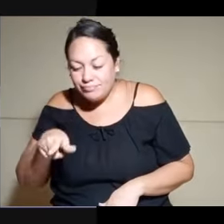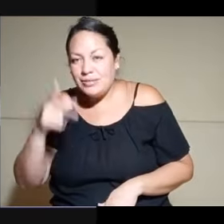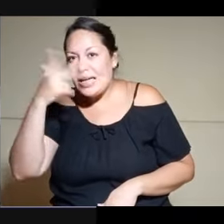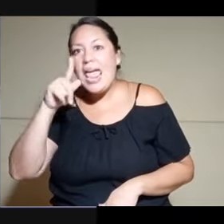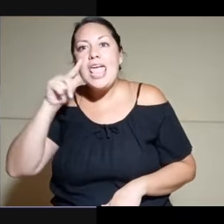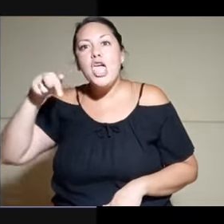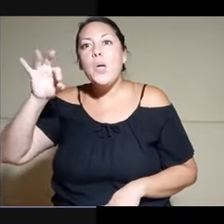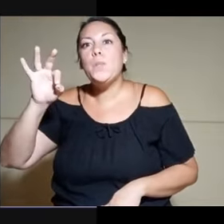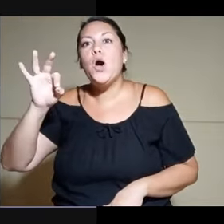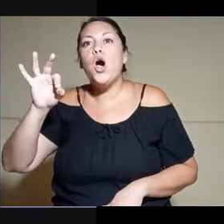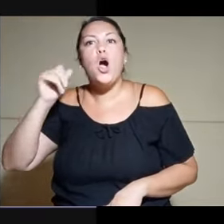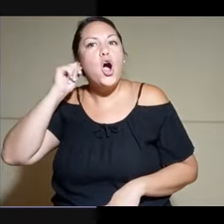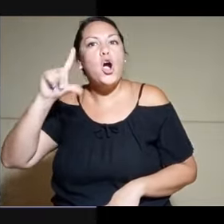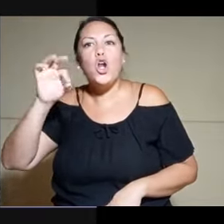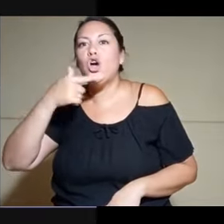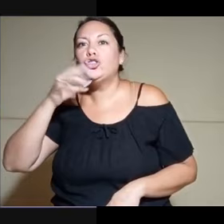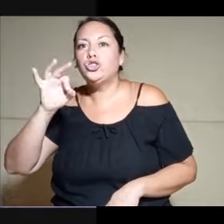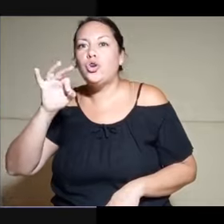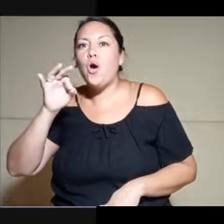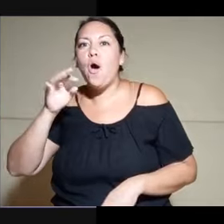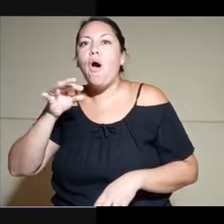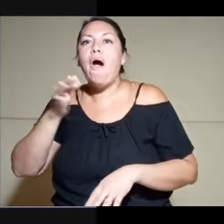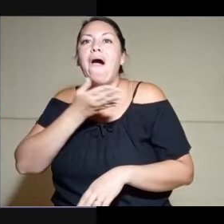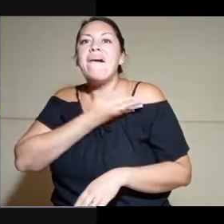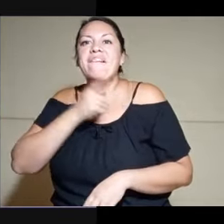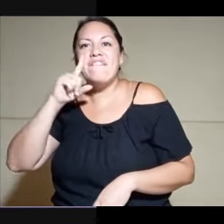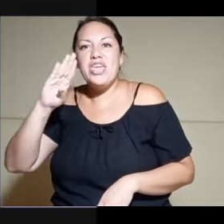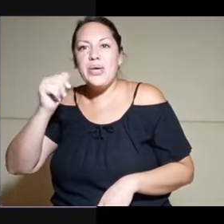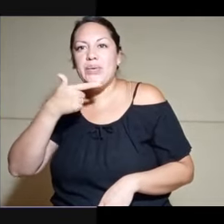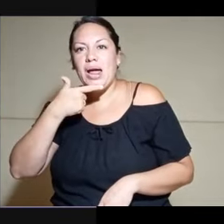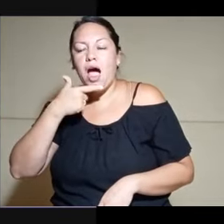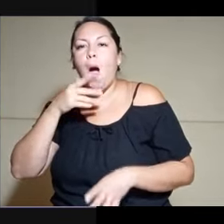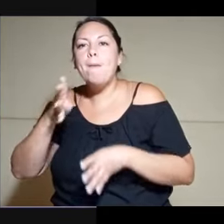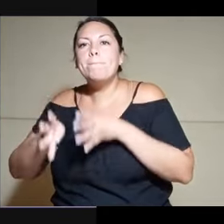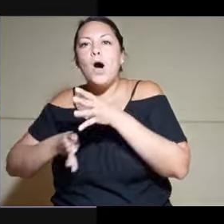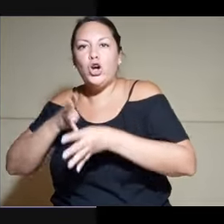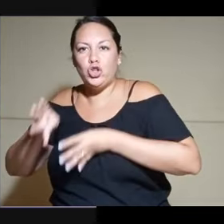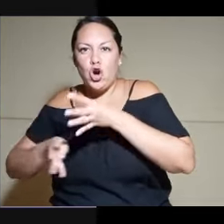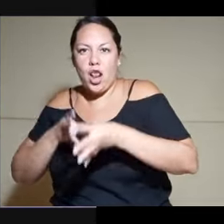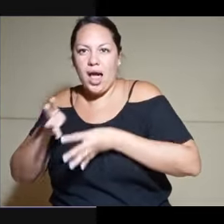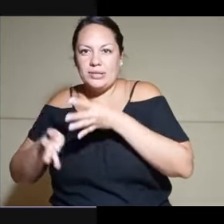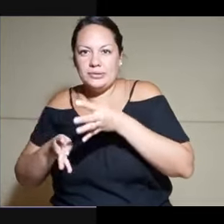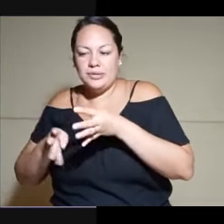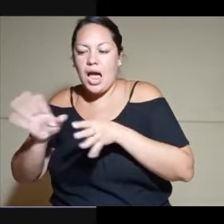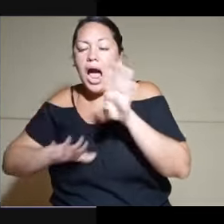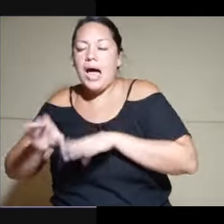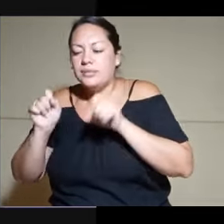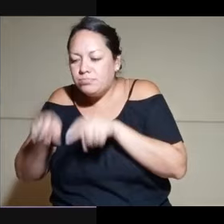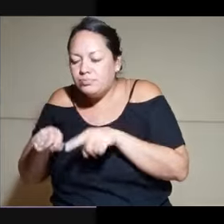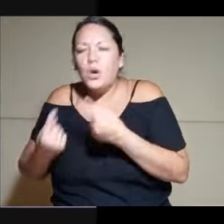forma y todas sus fibras, las fibras del hipogloso, todas son fibras motoras.